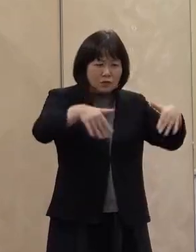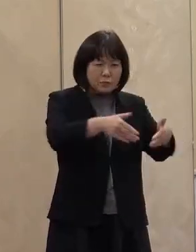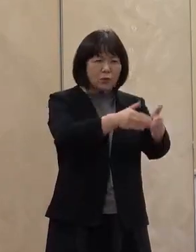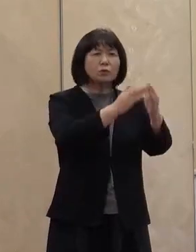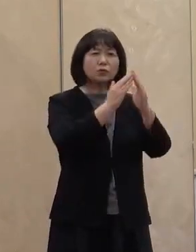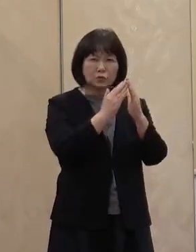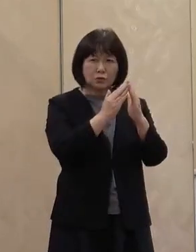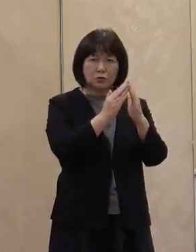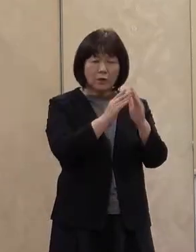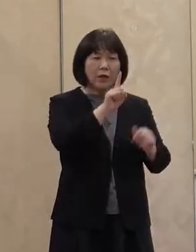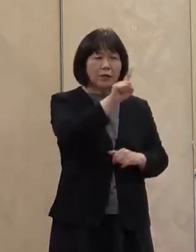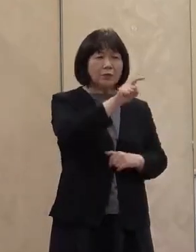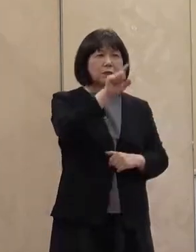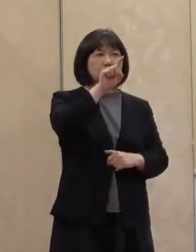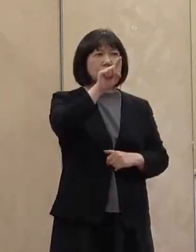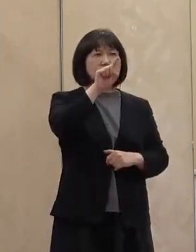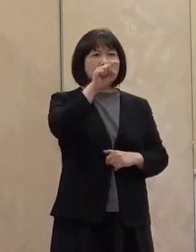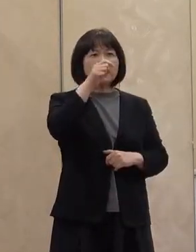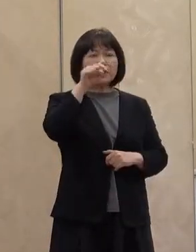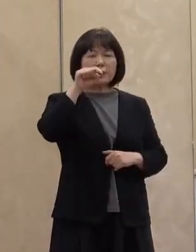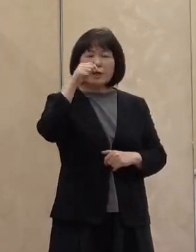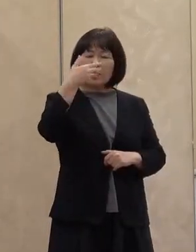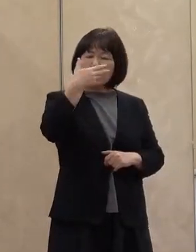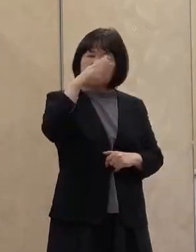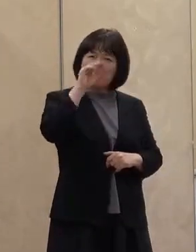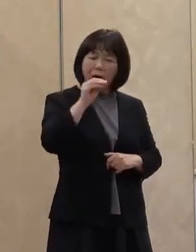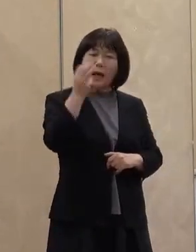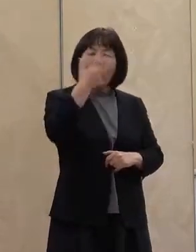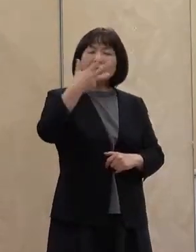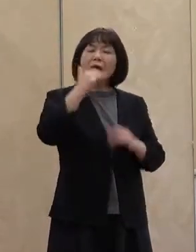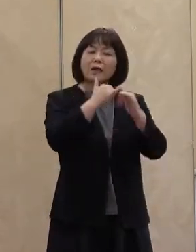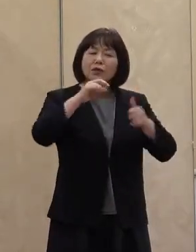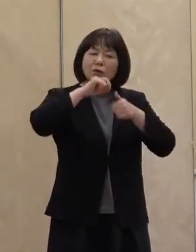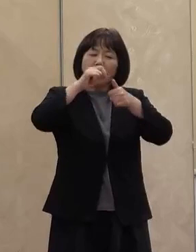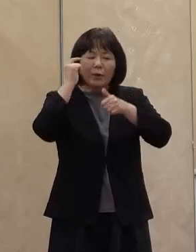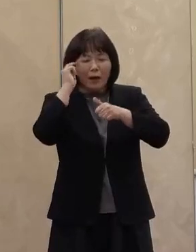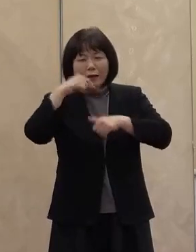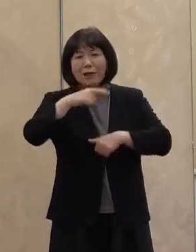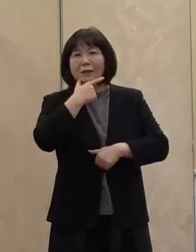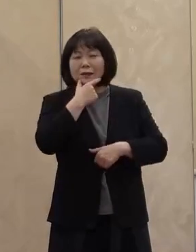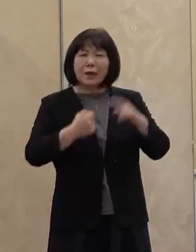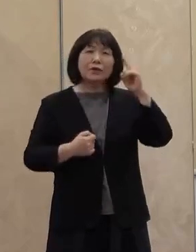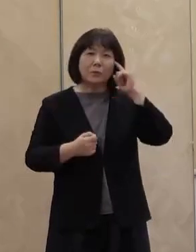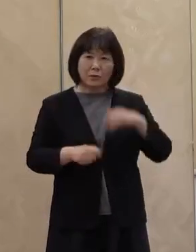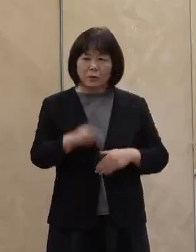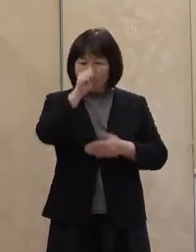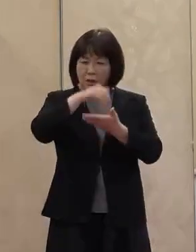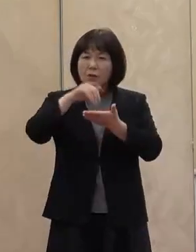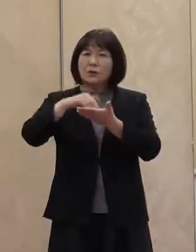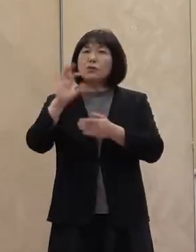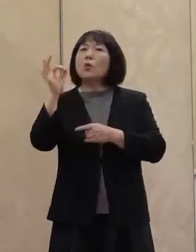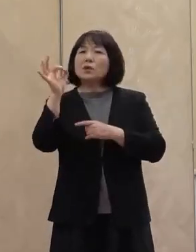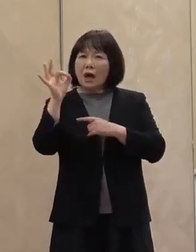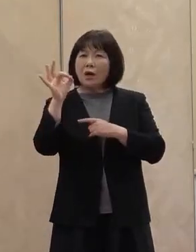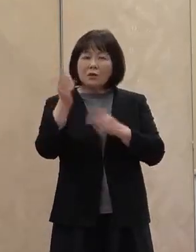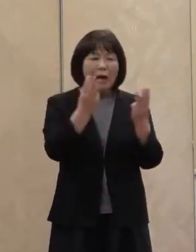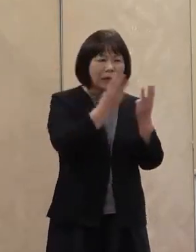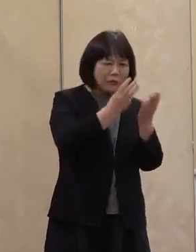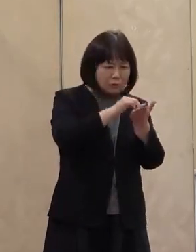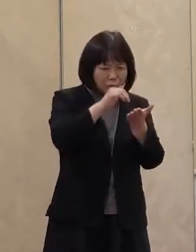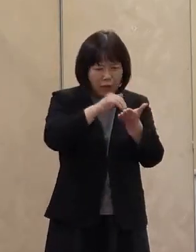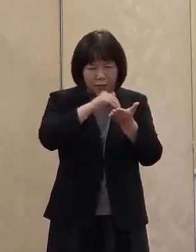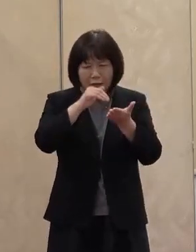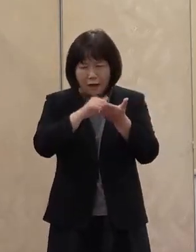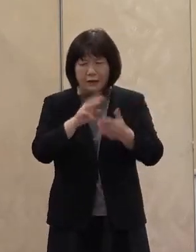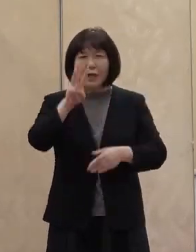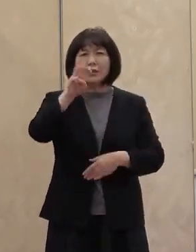よと、まあ、そういうことです。で、予算規模はその数で逆算して36億